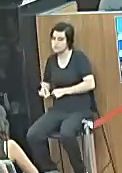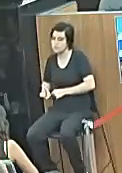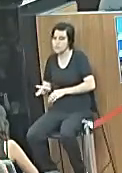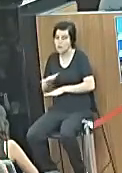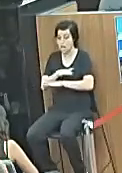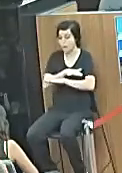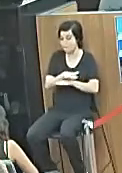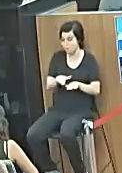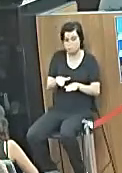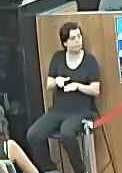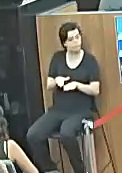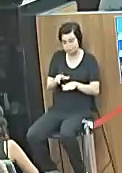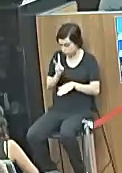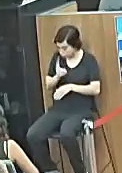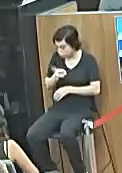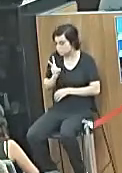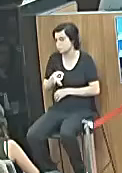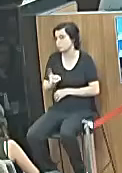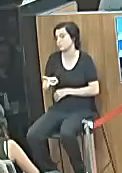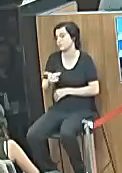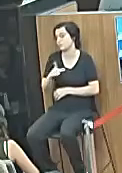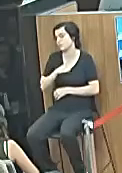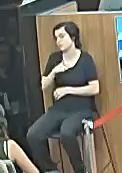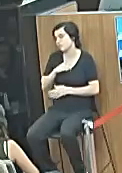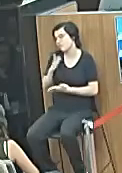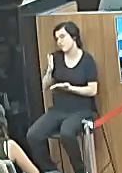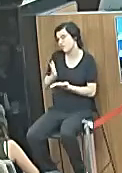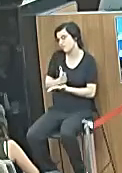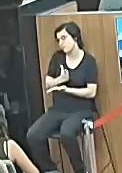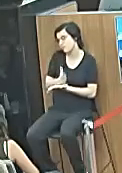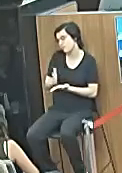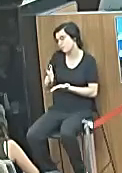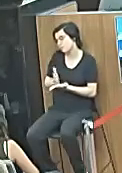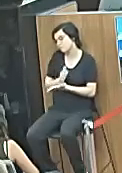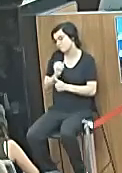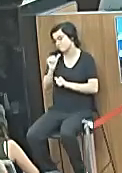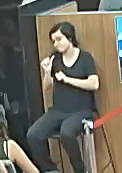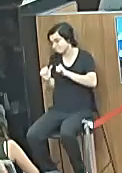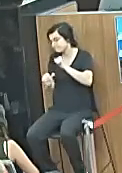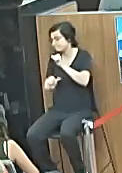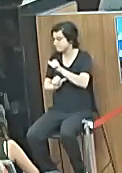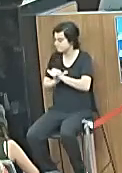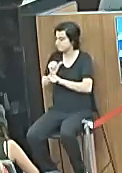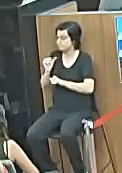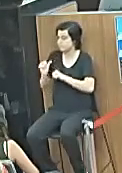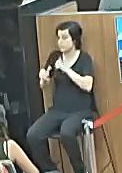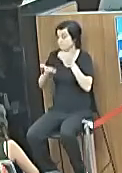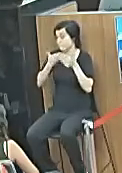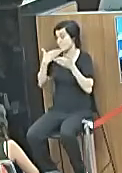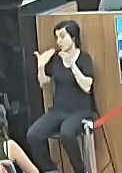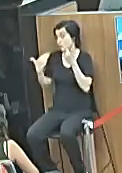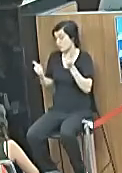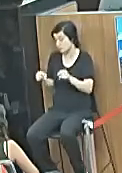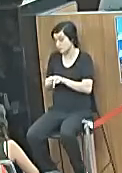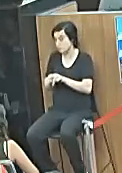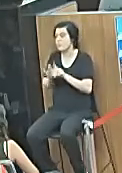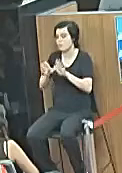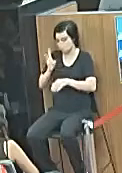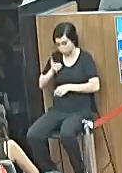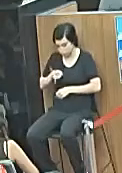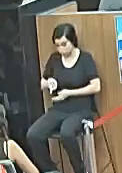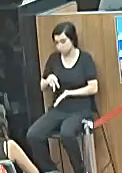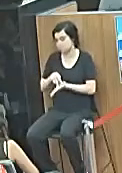extinto não foi extinto houve algumas alterações e algumas melhorias mas está funcionando